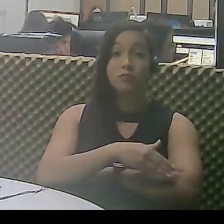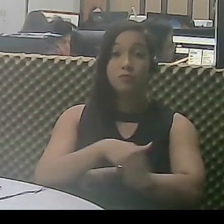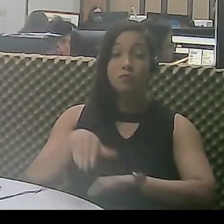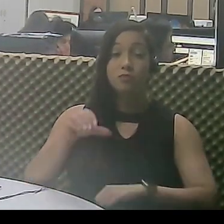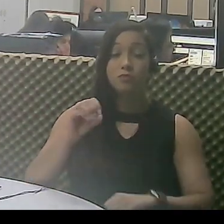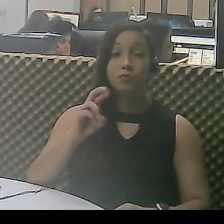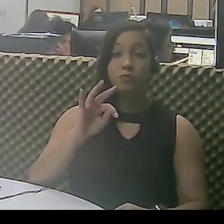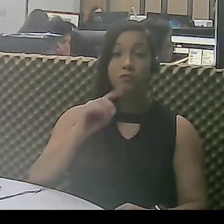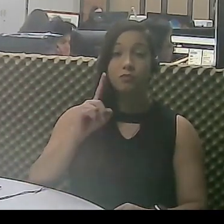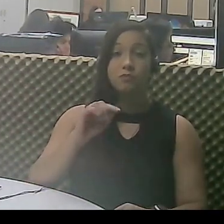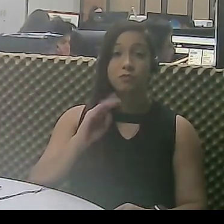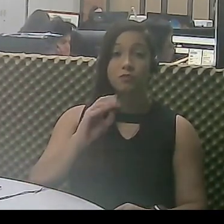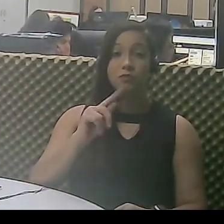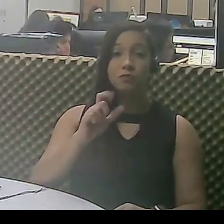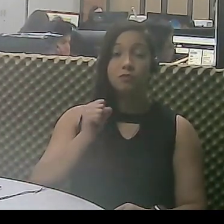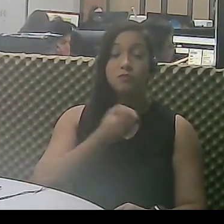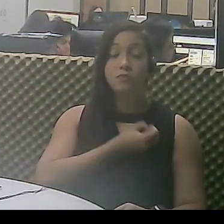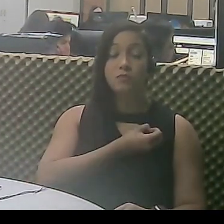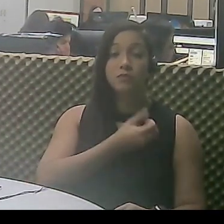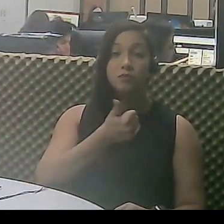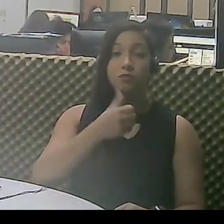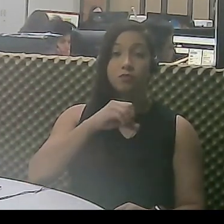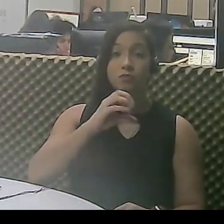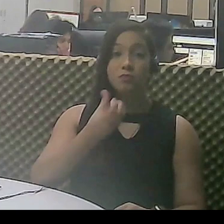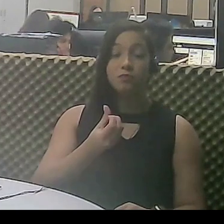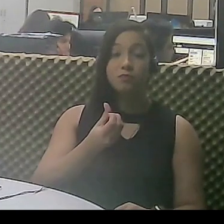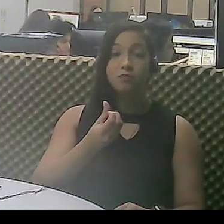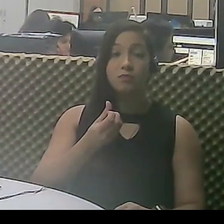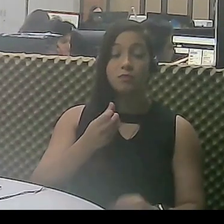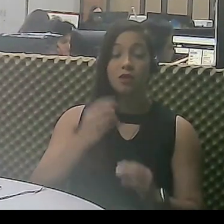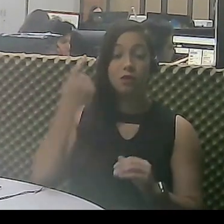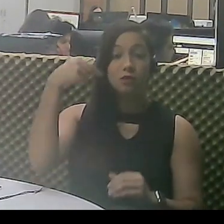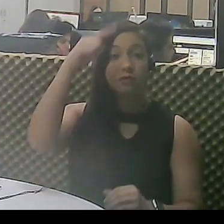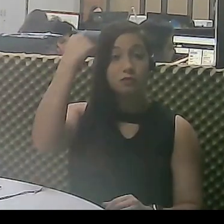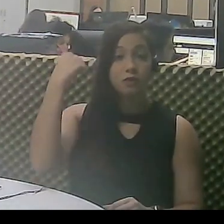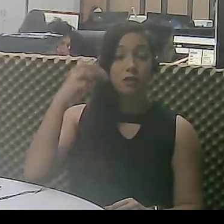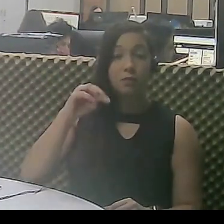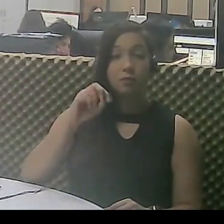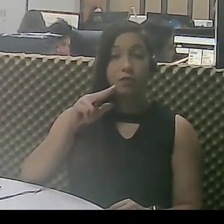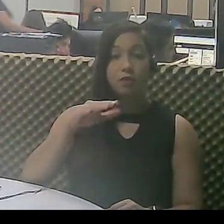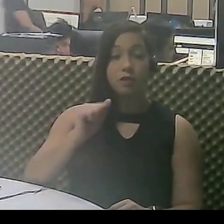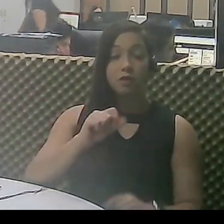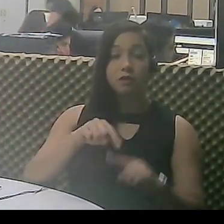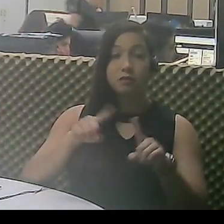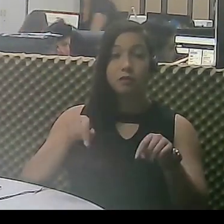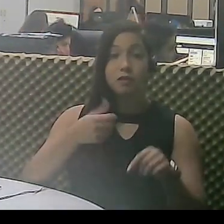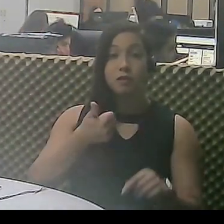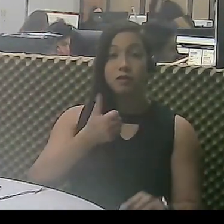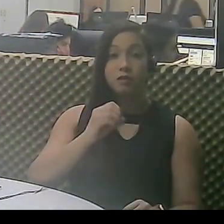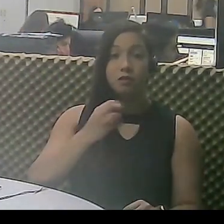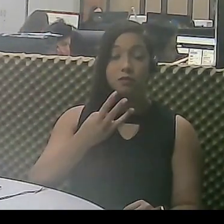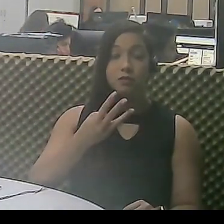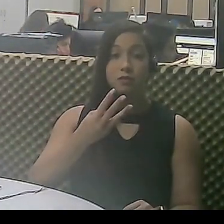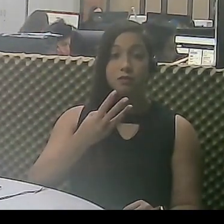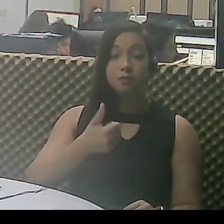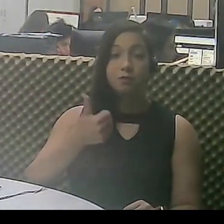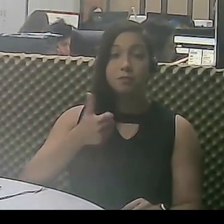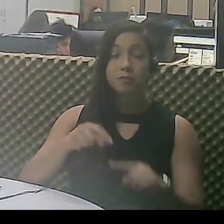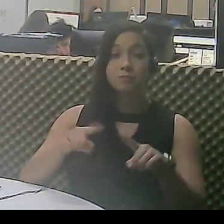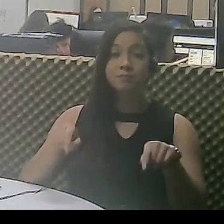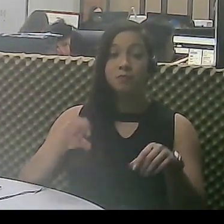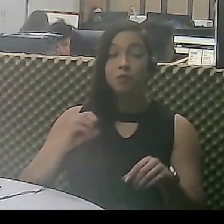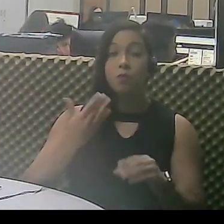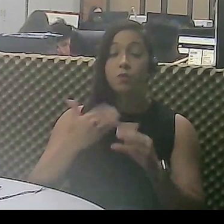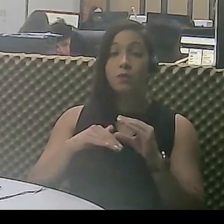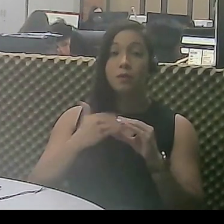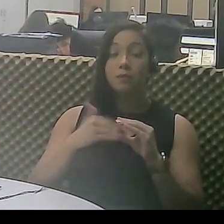Ortizio Borges, 196, bairro Santa Mônica, sala 103, primeiro piso, ou pelo